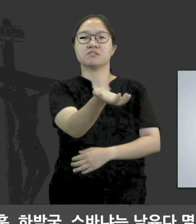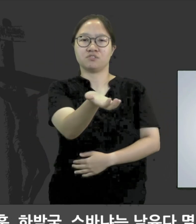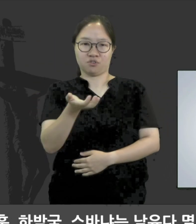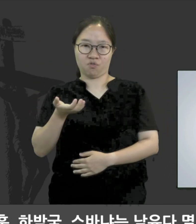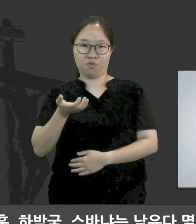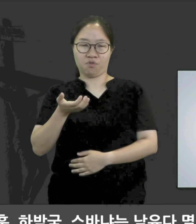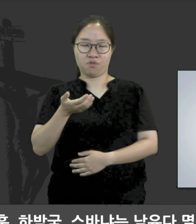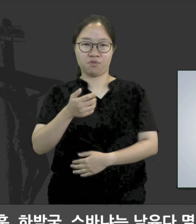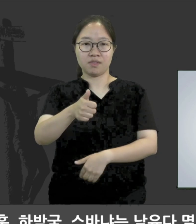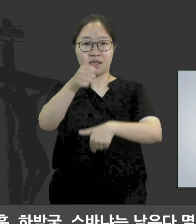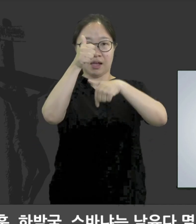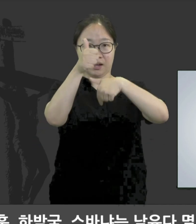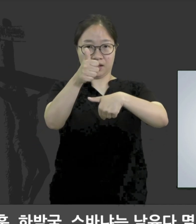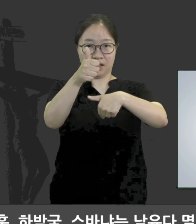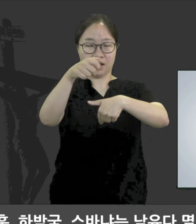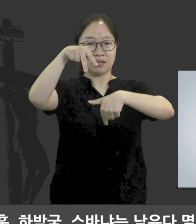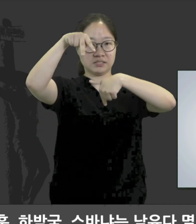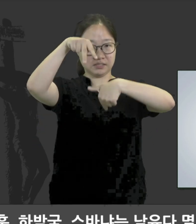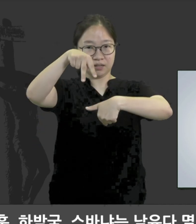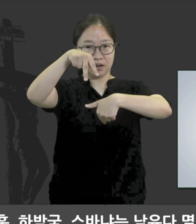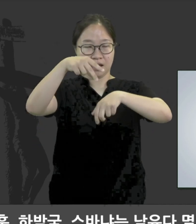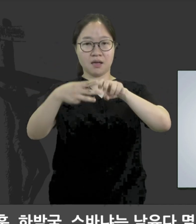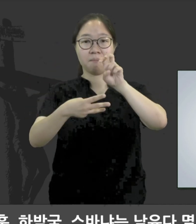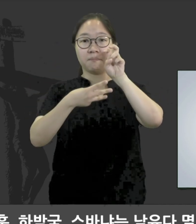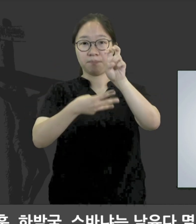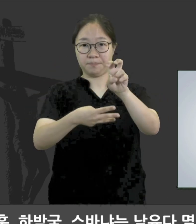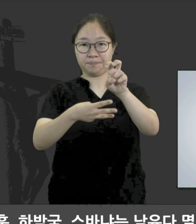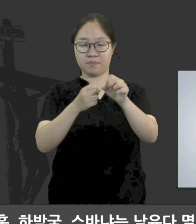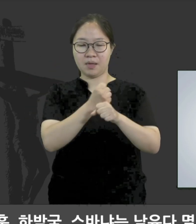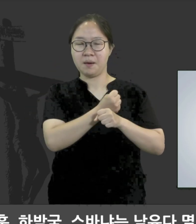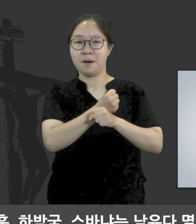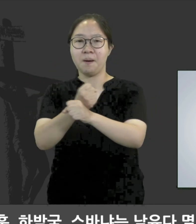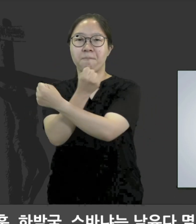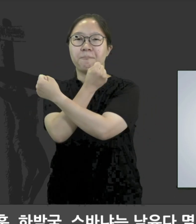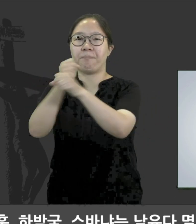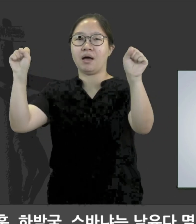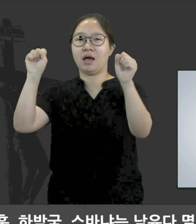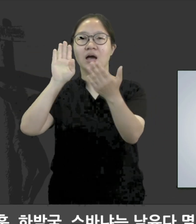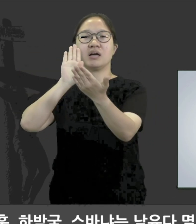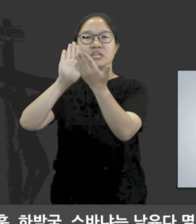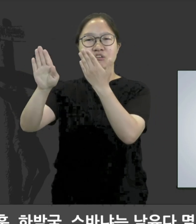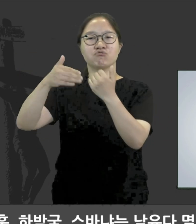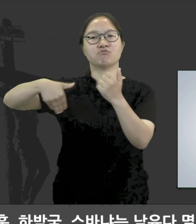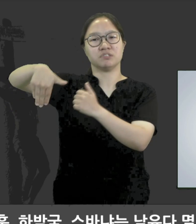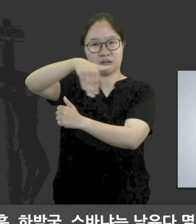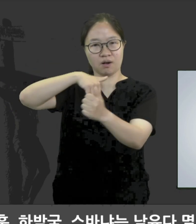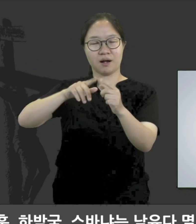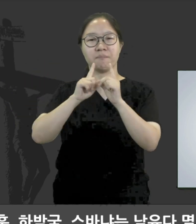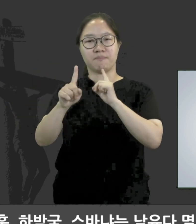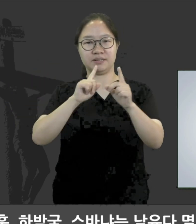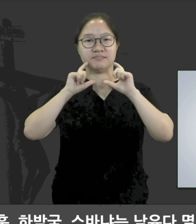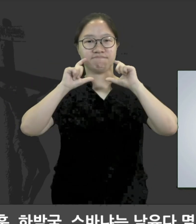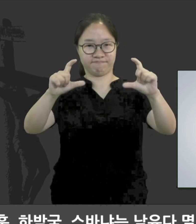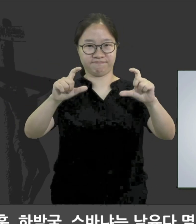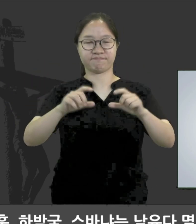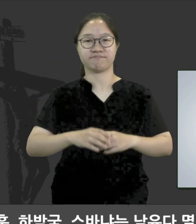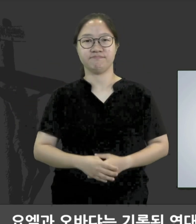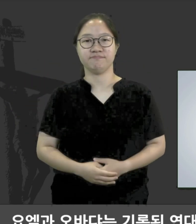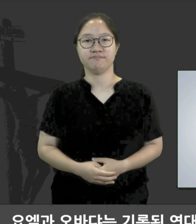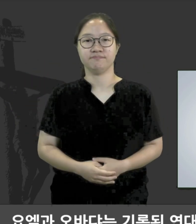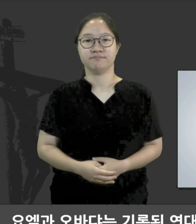이전을 배경으로 하고, 학개, 스가랴, 말라기는 포로 귀환 이후를 배경으로 말씀을